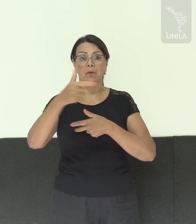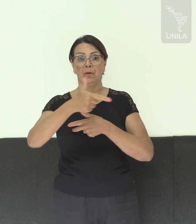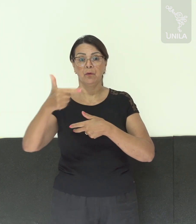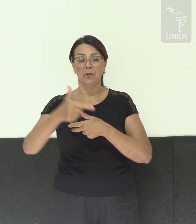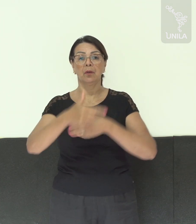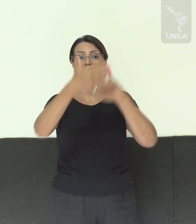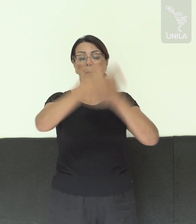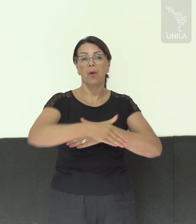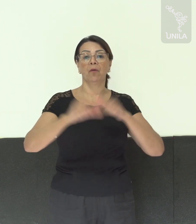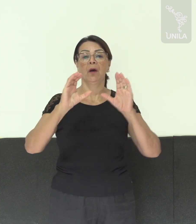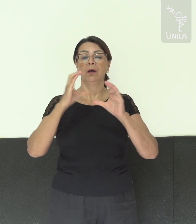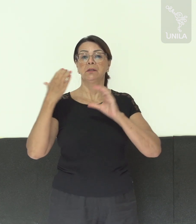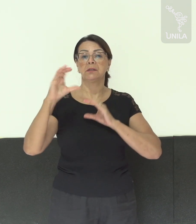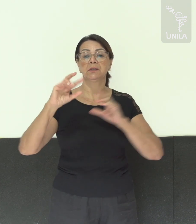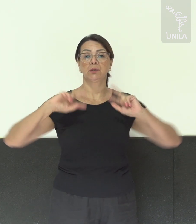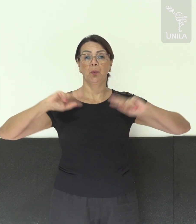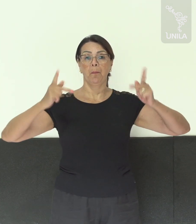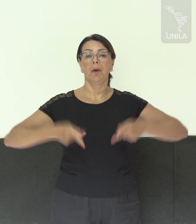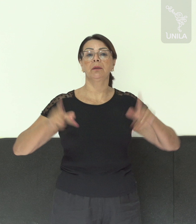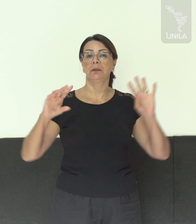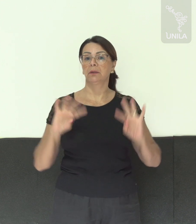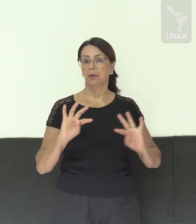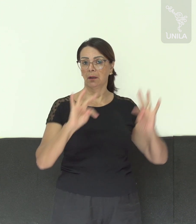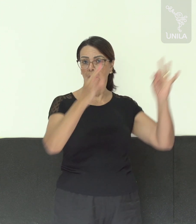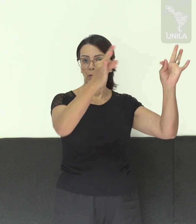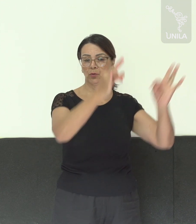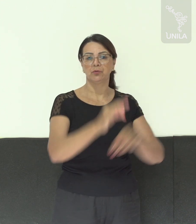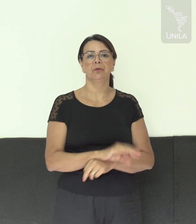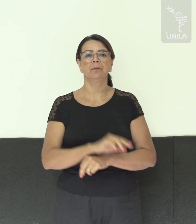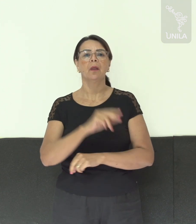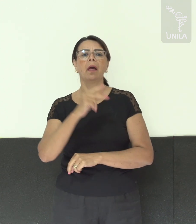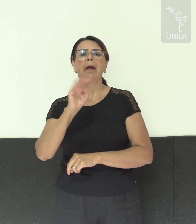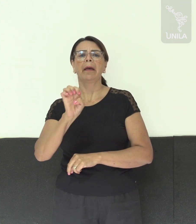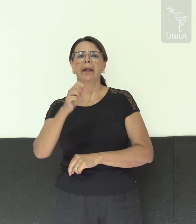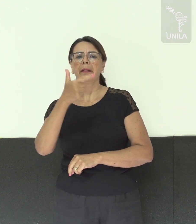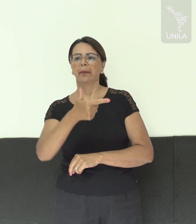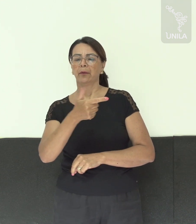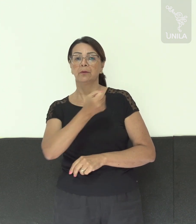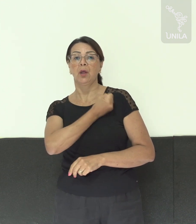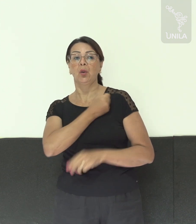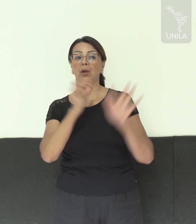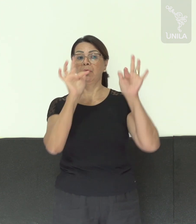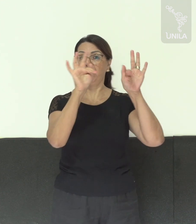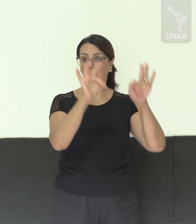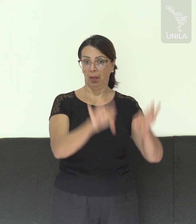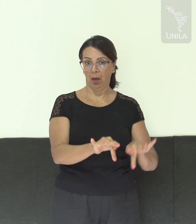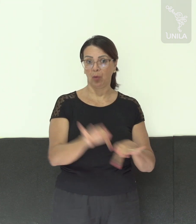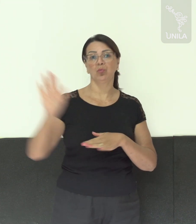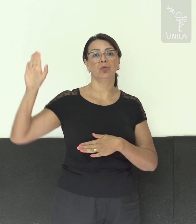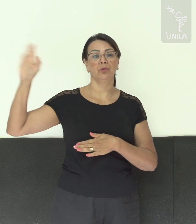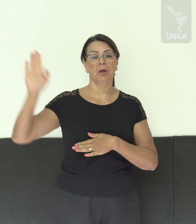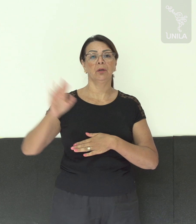de Ciências Humanas e suas tecnologias. P2 representa a nota final obtida pelo candidato no